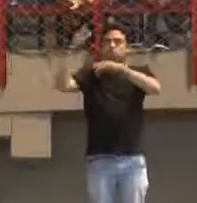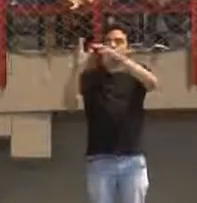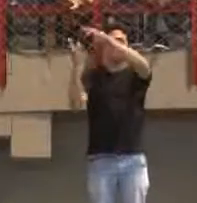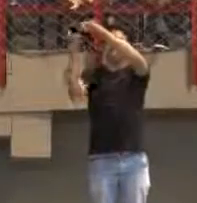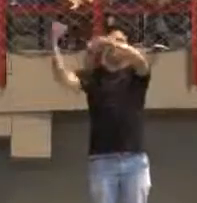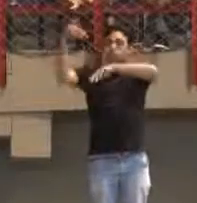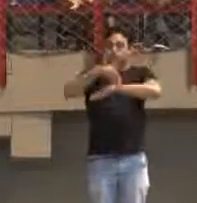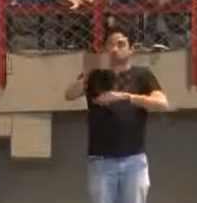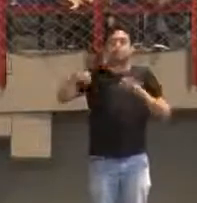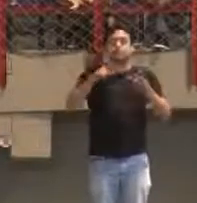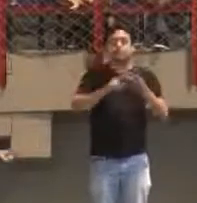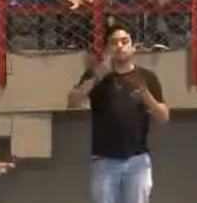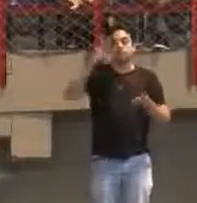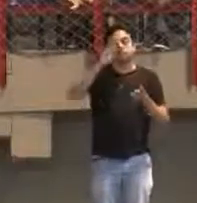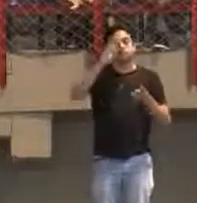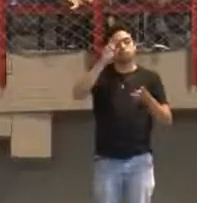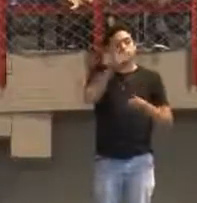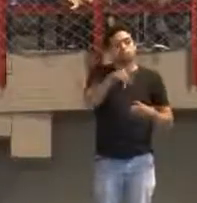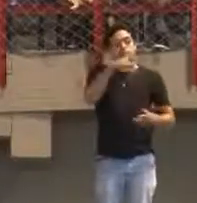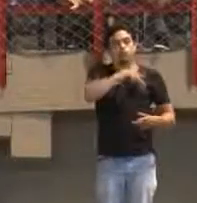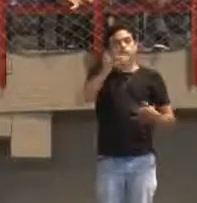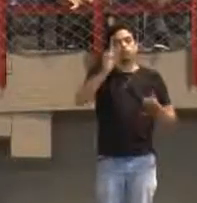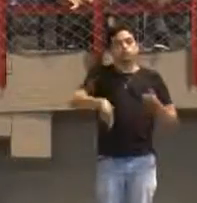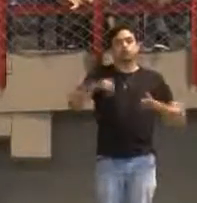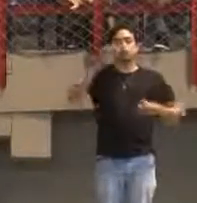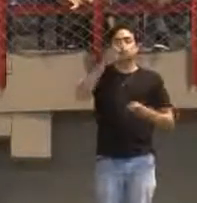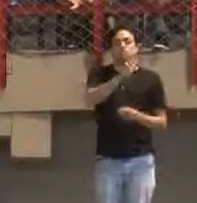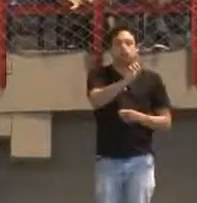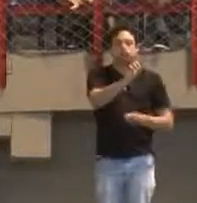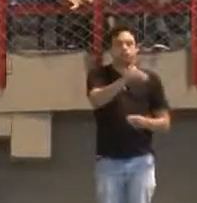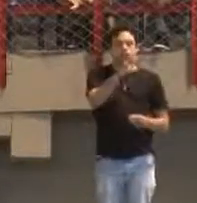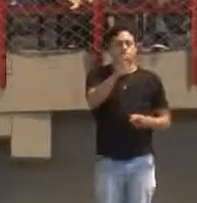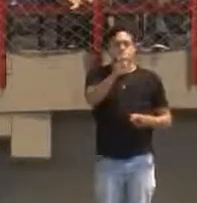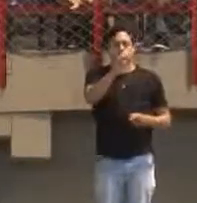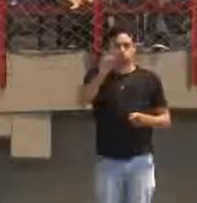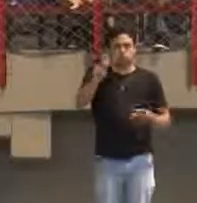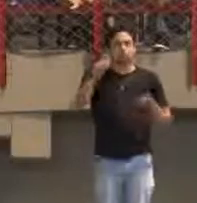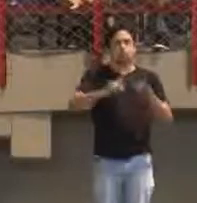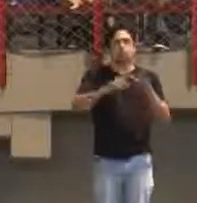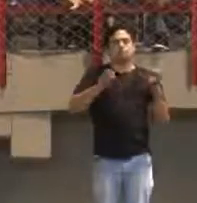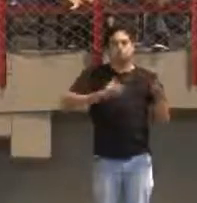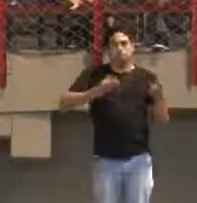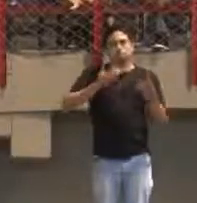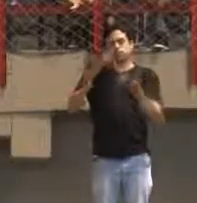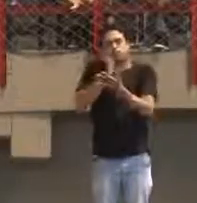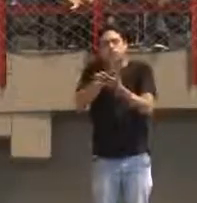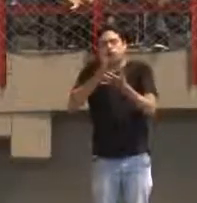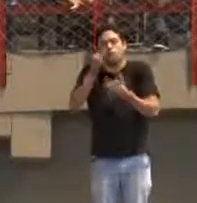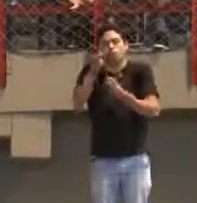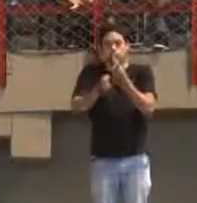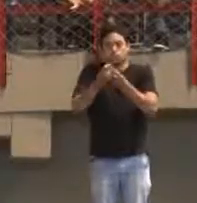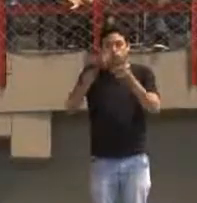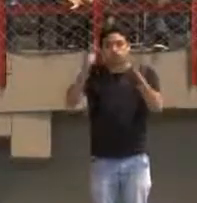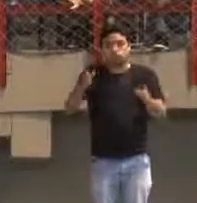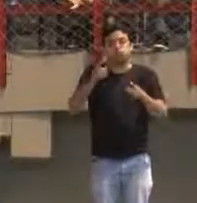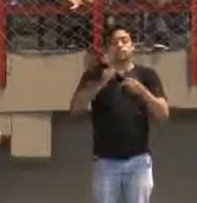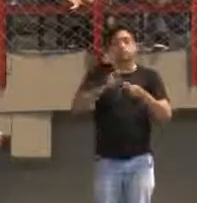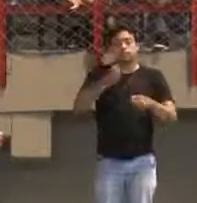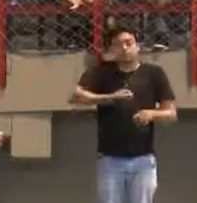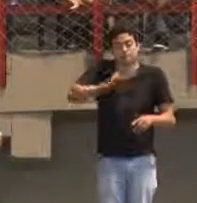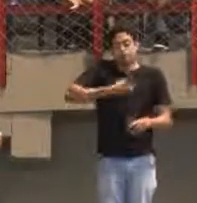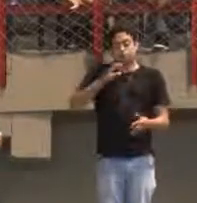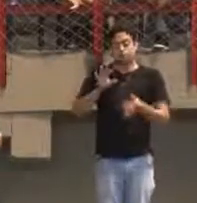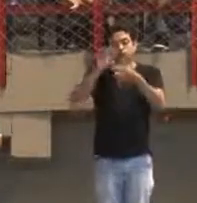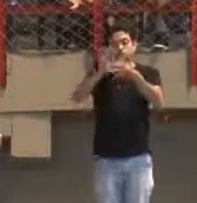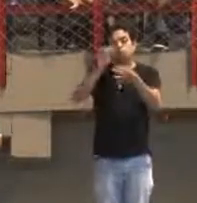Dom Casmurro se garante fez poesia fez alguns poemas e esses poemas dele